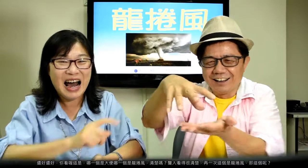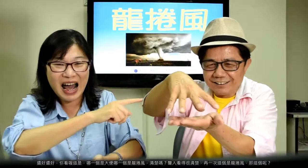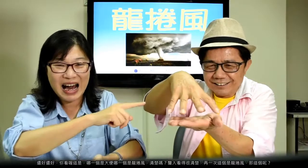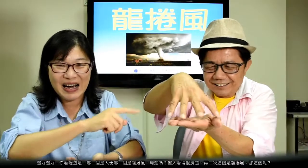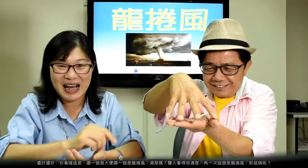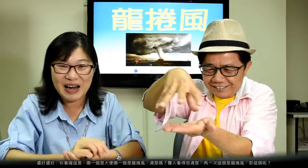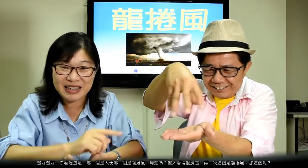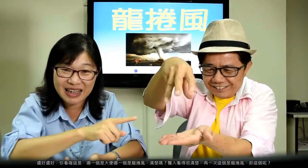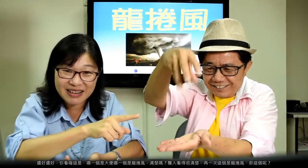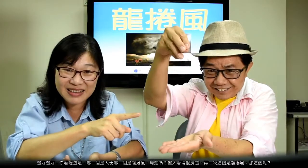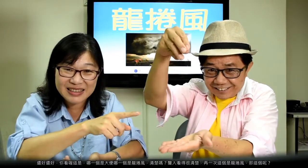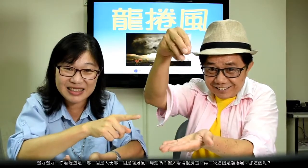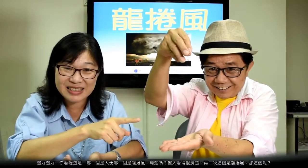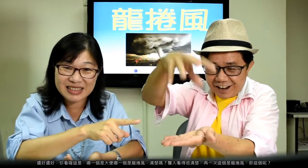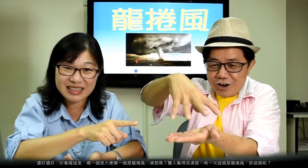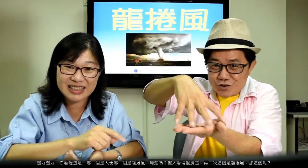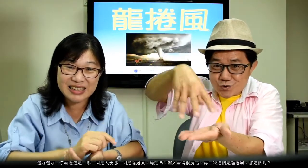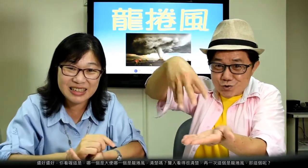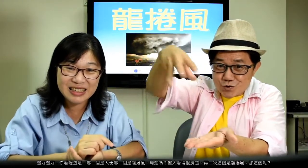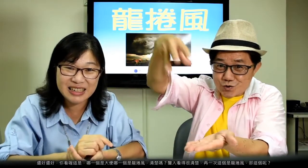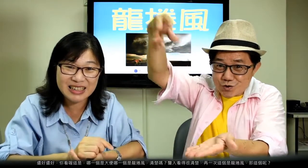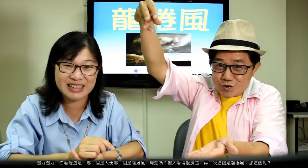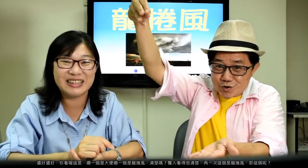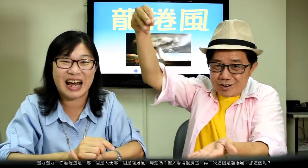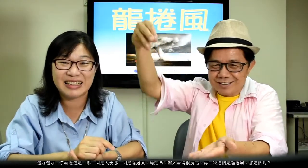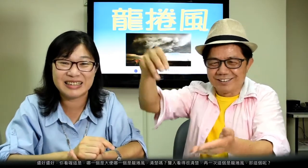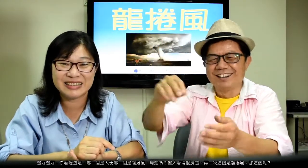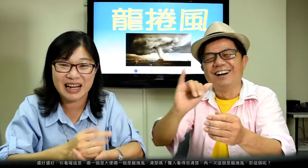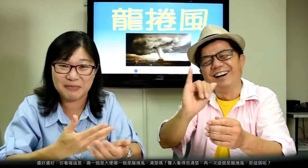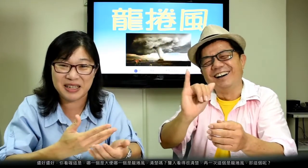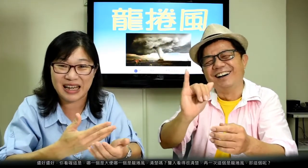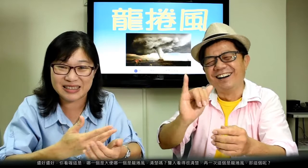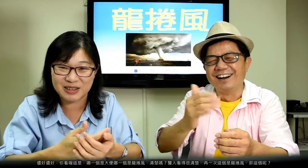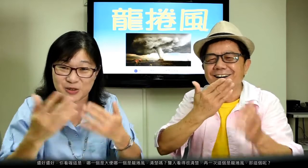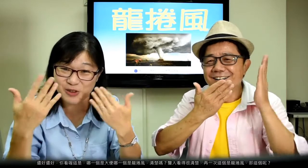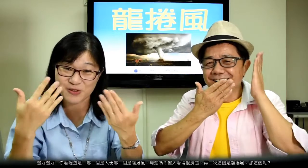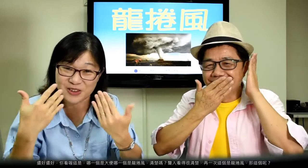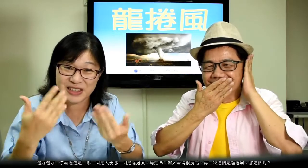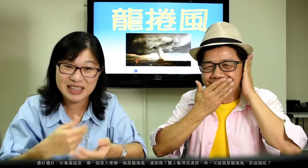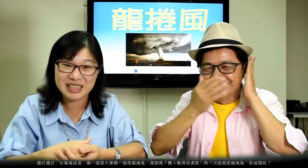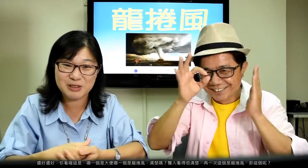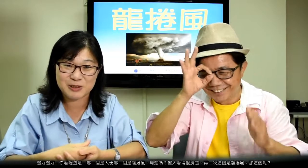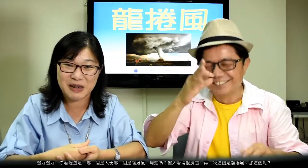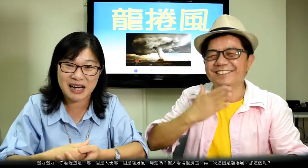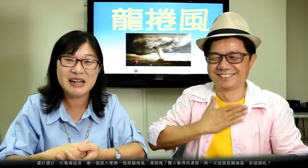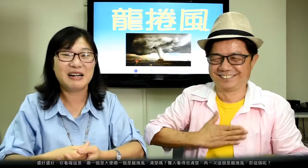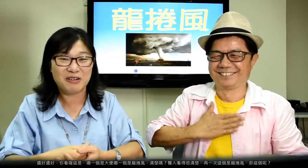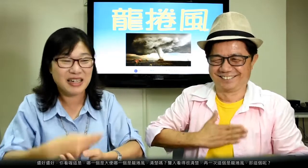还好还好，你看哦，这是哪一个是大便，哪一个是龙卷风，清楚吗？龙人